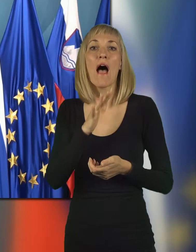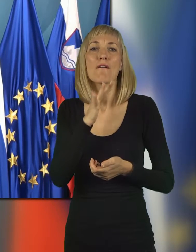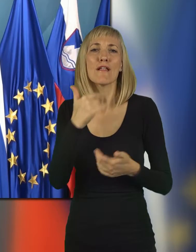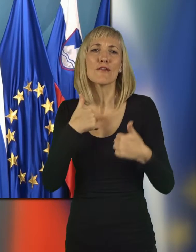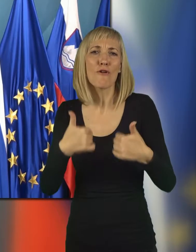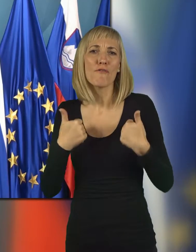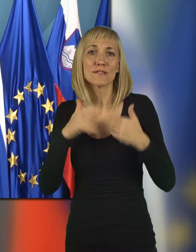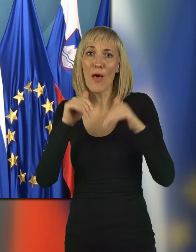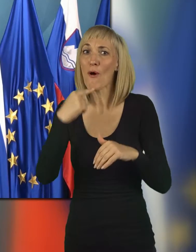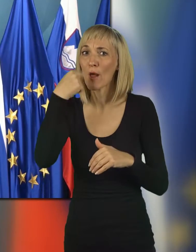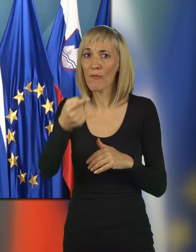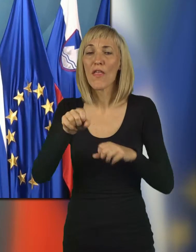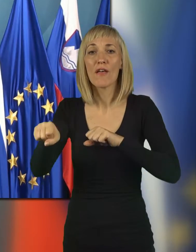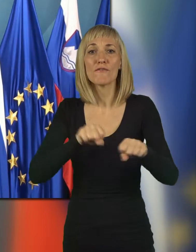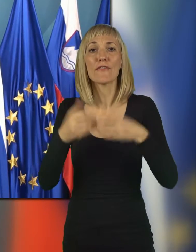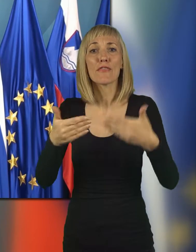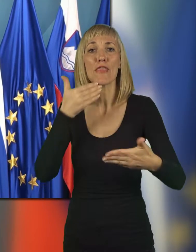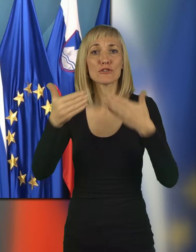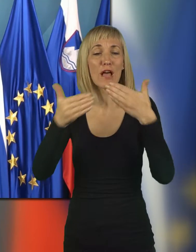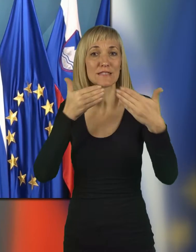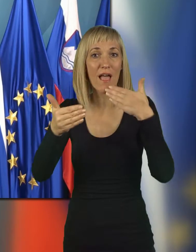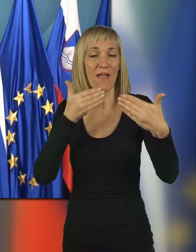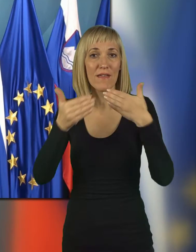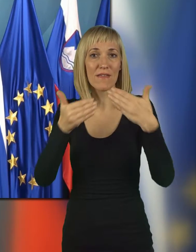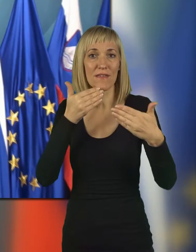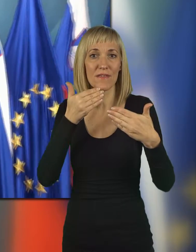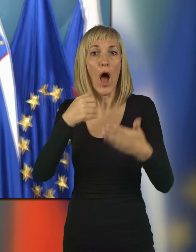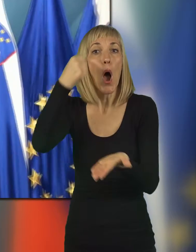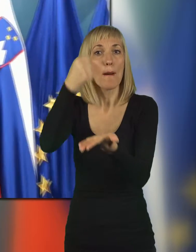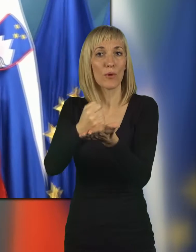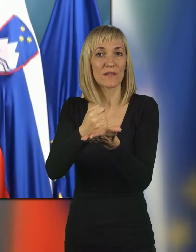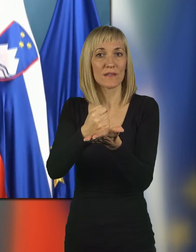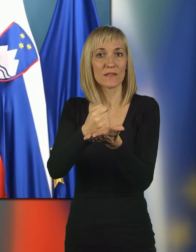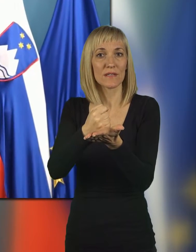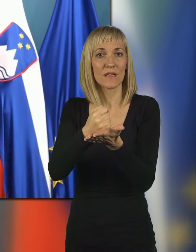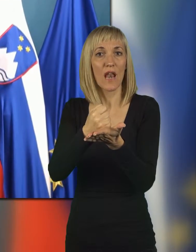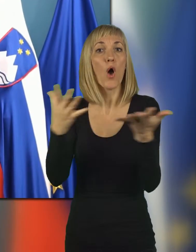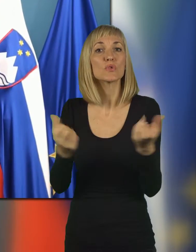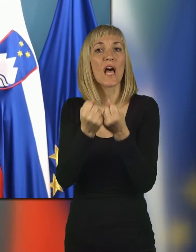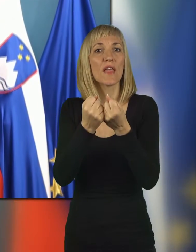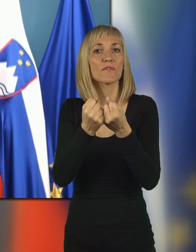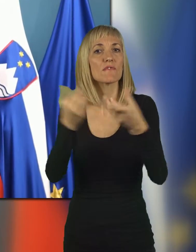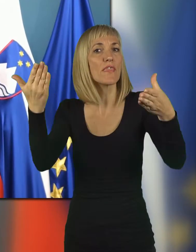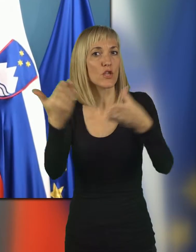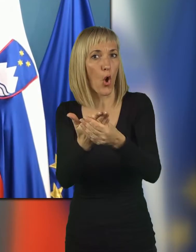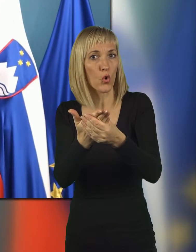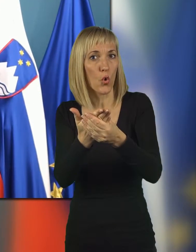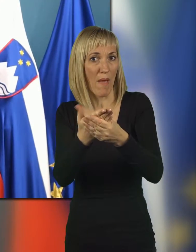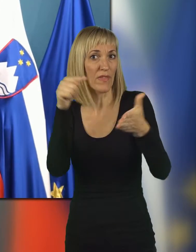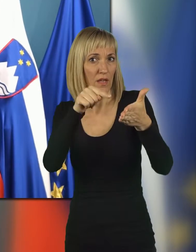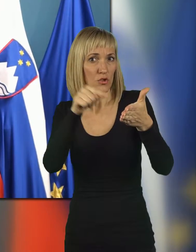Veliko veselje mi je, da lahko povem, da je vlada na današnji seji potrdila ustanovitveni akt, s